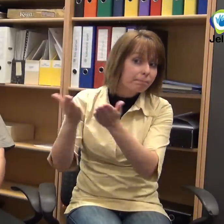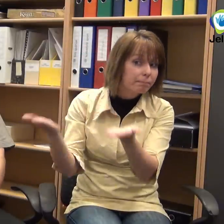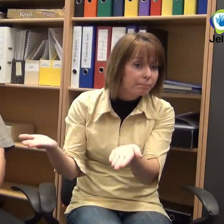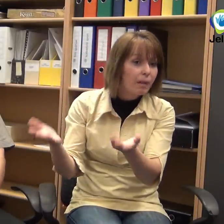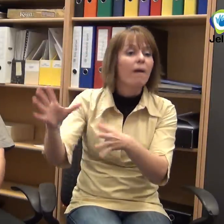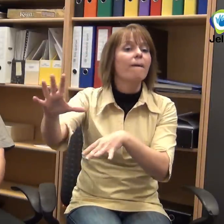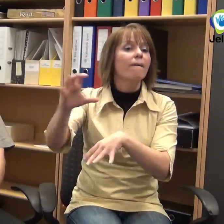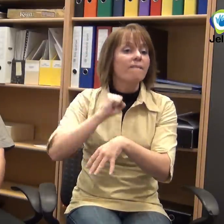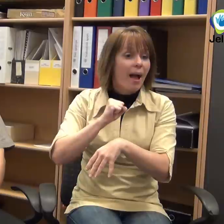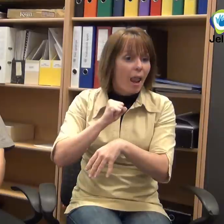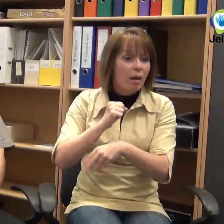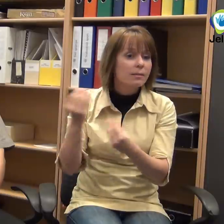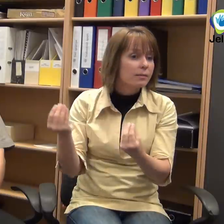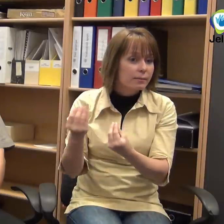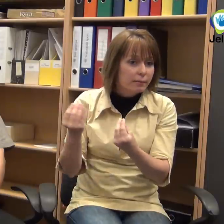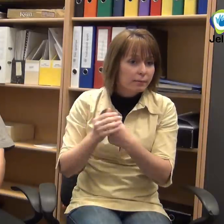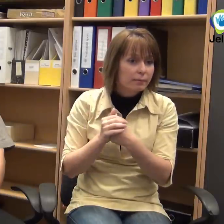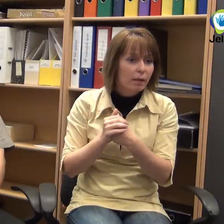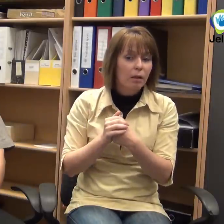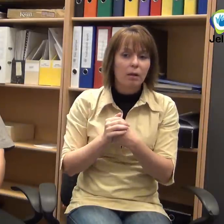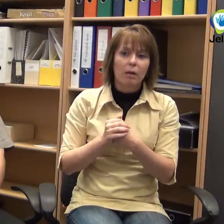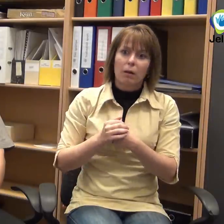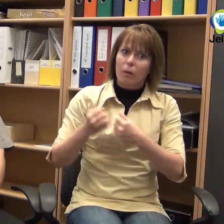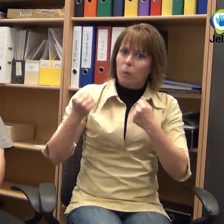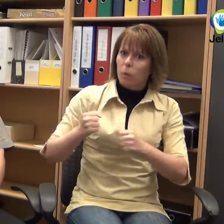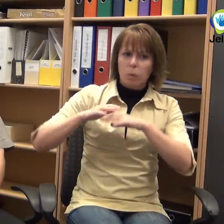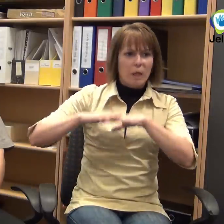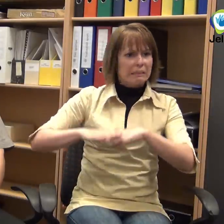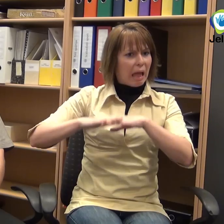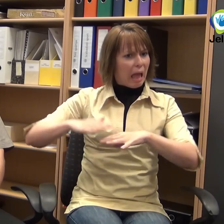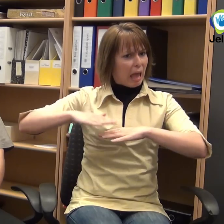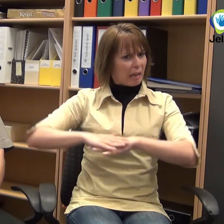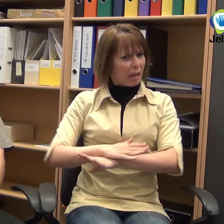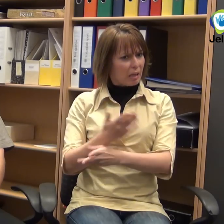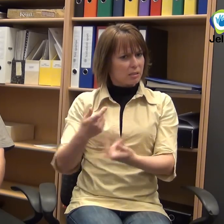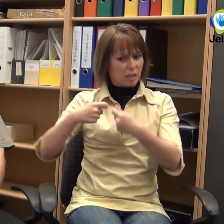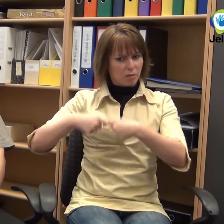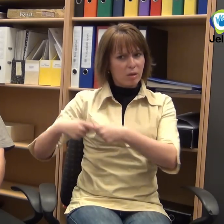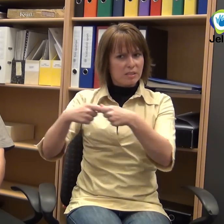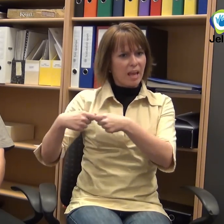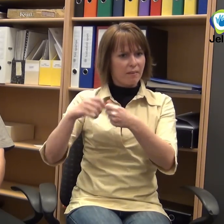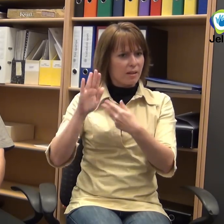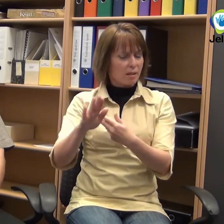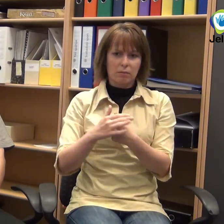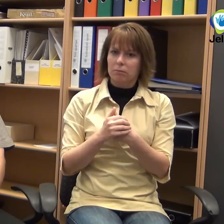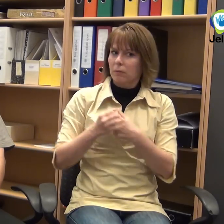és ők válaszolták, hogy ez nagyon megterhelőnek érzik a tagszervezetek